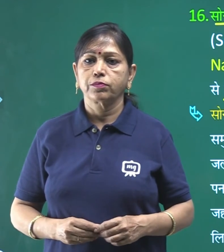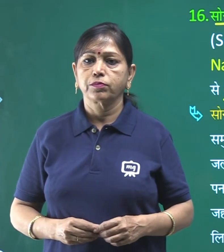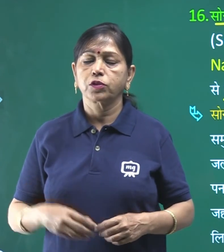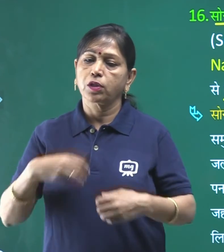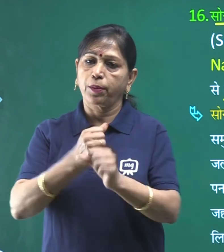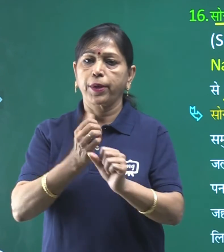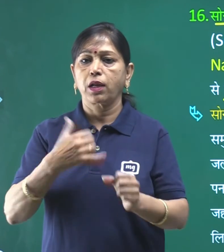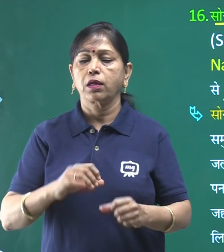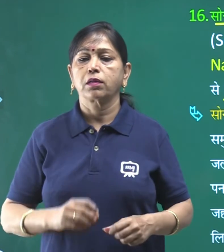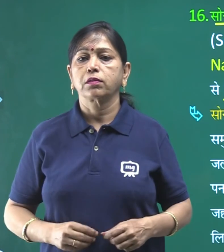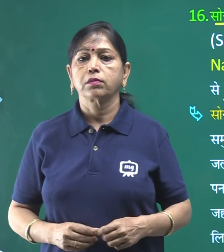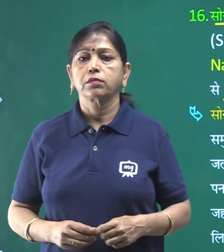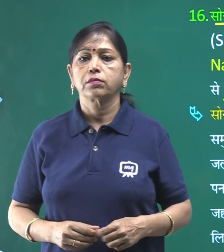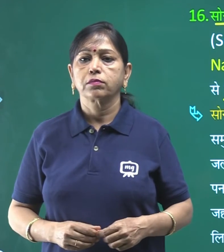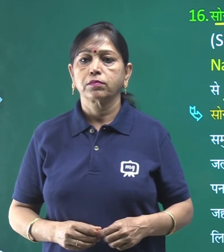से बना है।